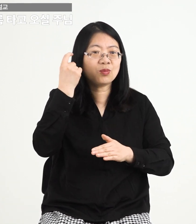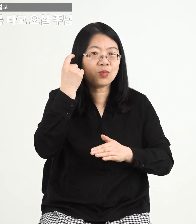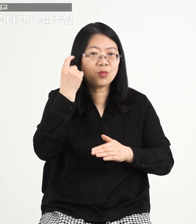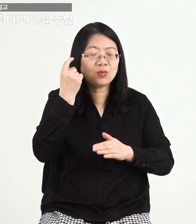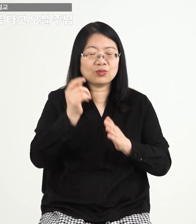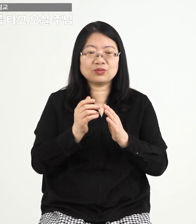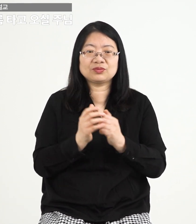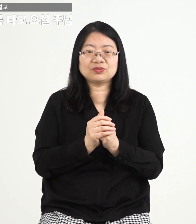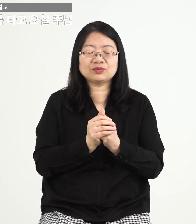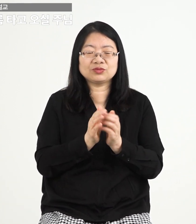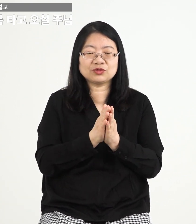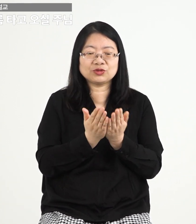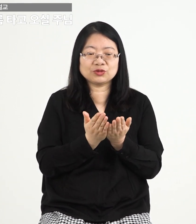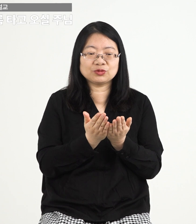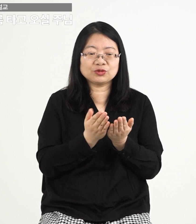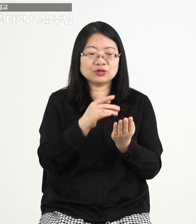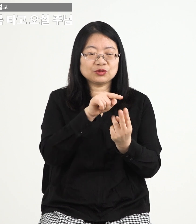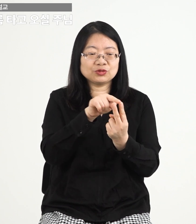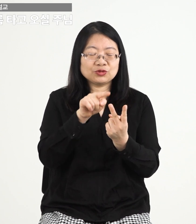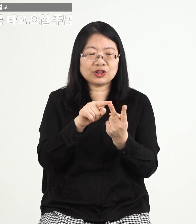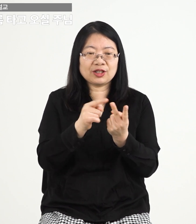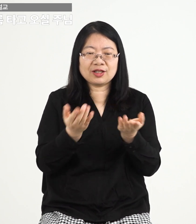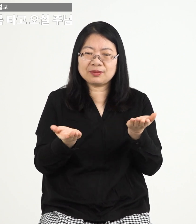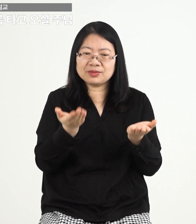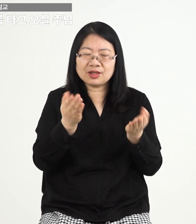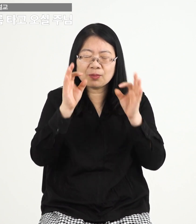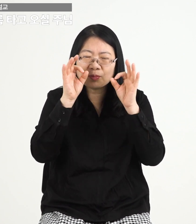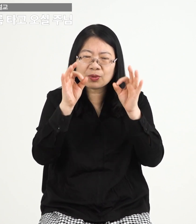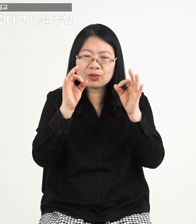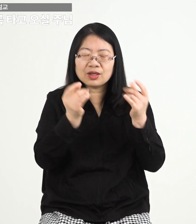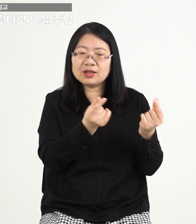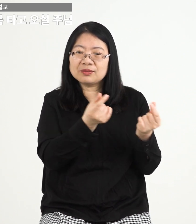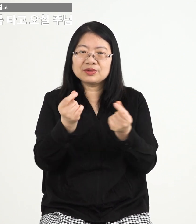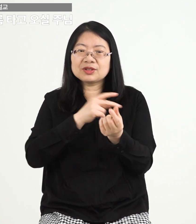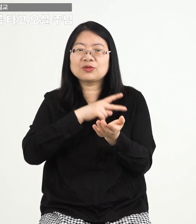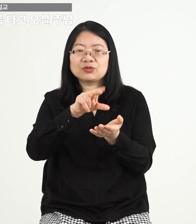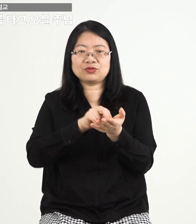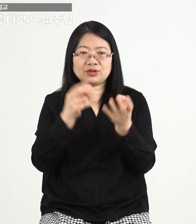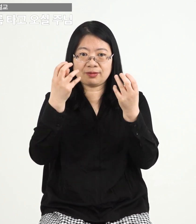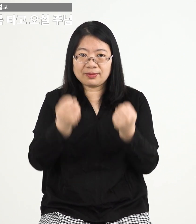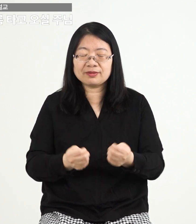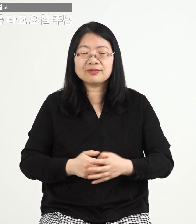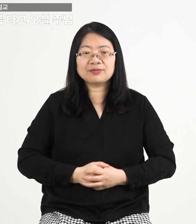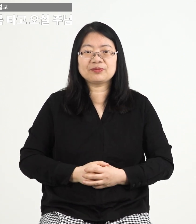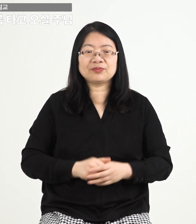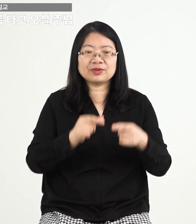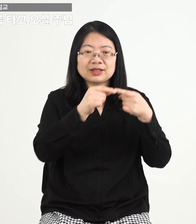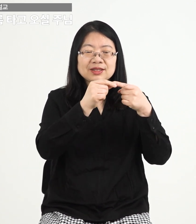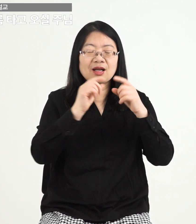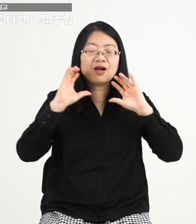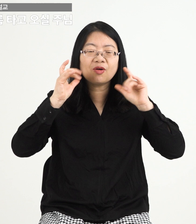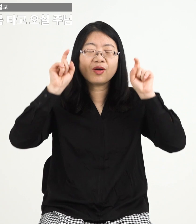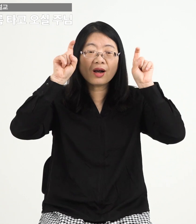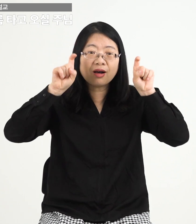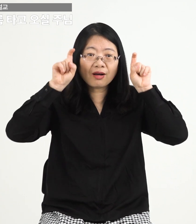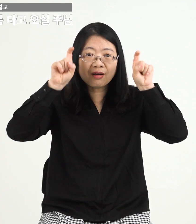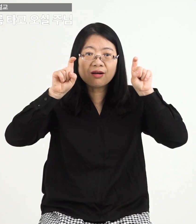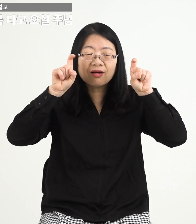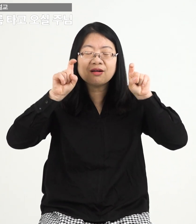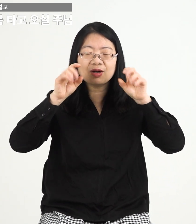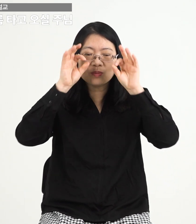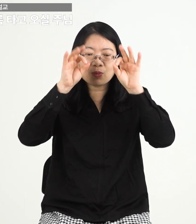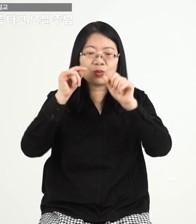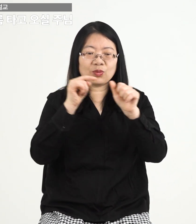양쪽을 놓고 이렇게 비교를 해보면 겹치는 주제가 굉장히 많습니다. 첫째, 어린 양.